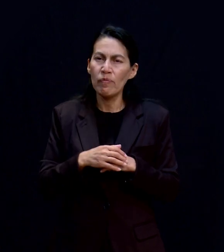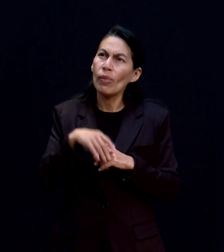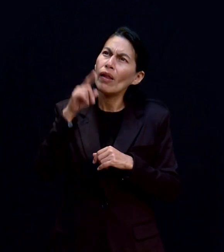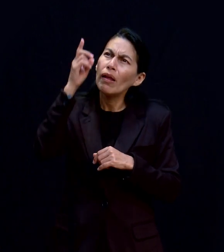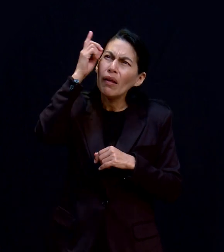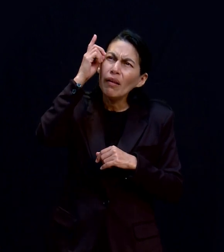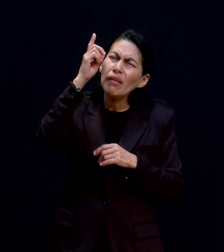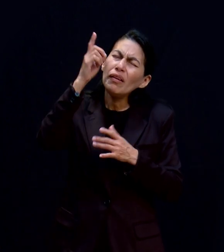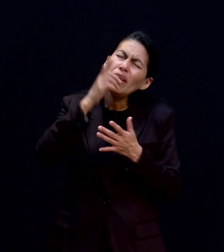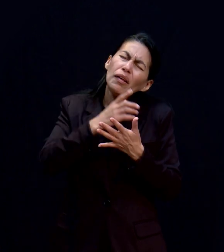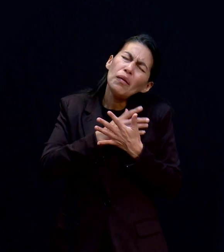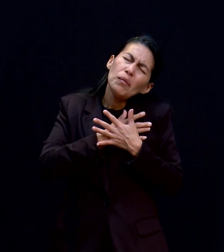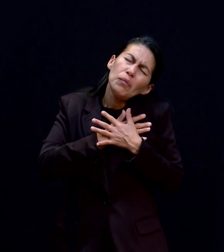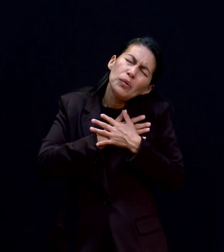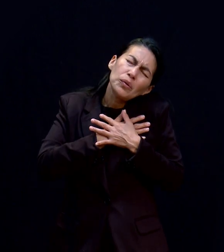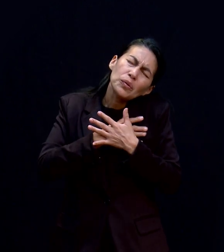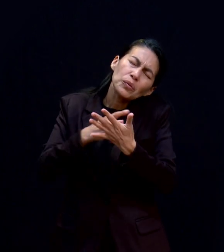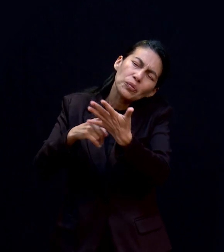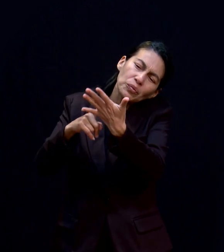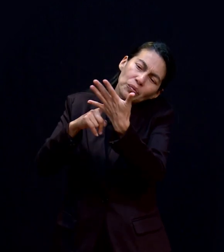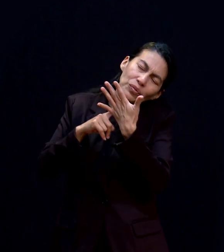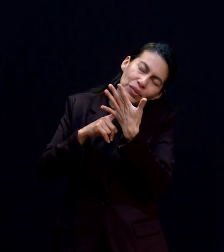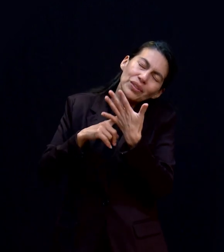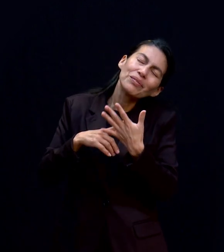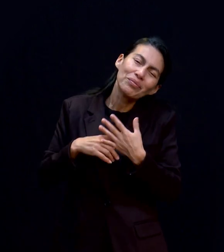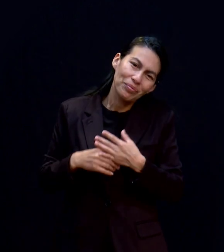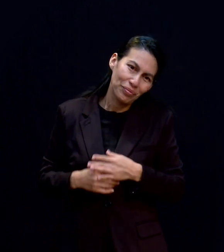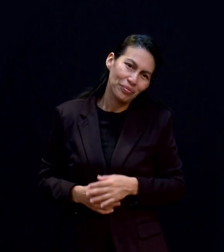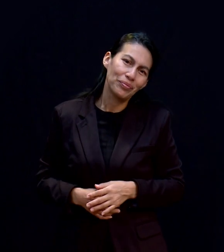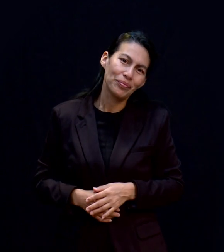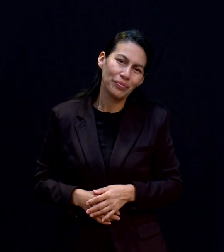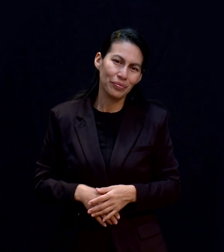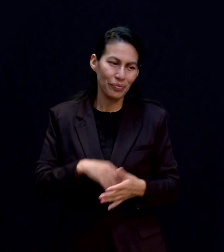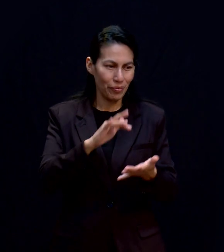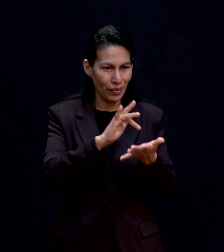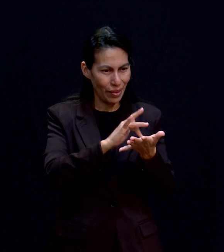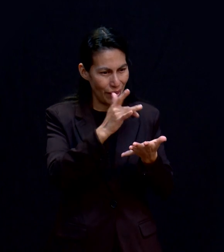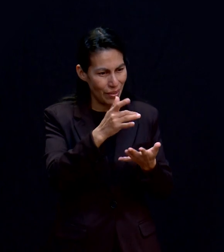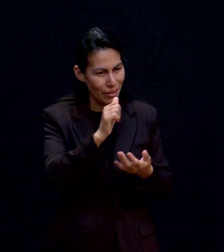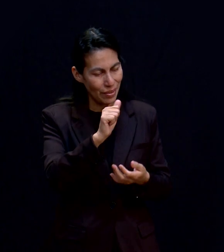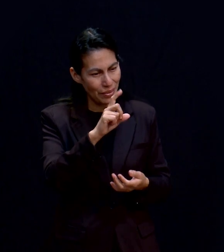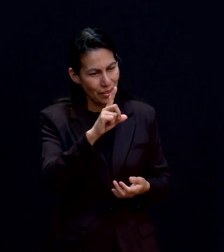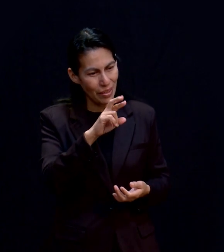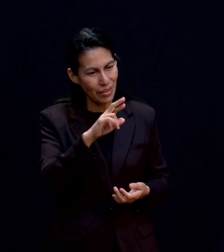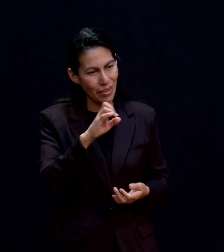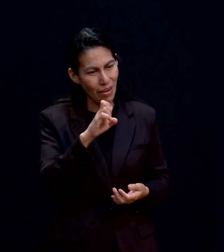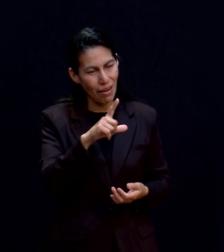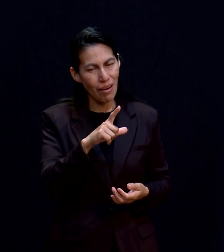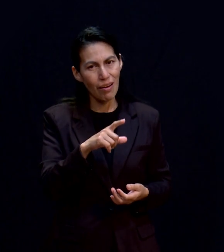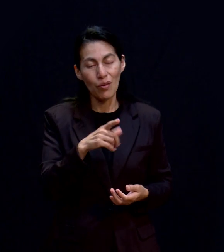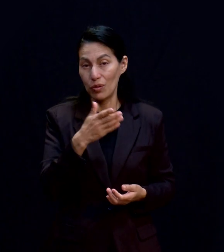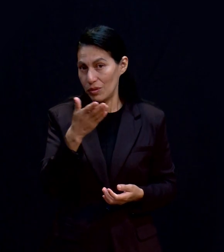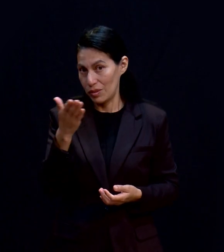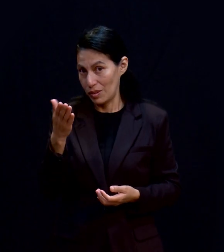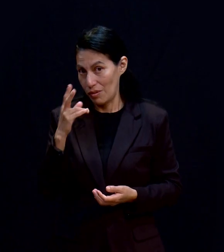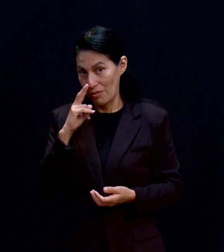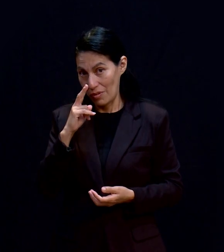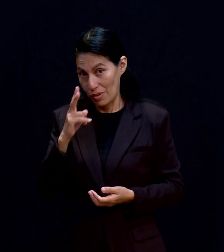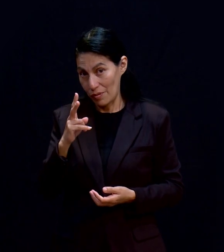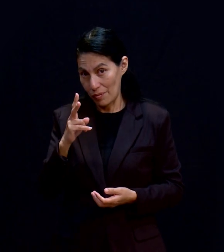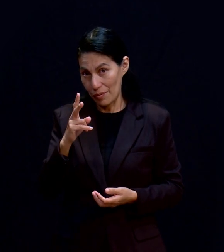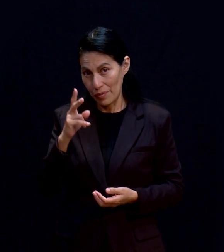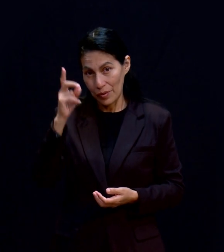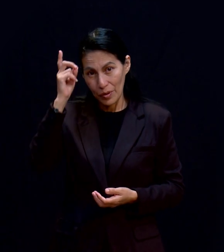claro que es dios el que nos muestra su amor gracias adriel queridos amigos ustedes pueden ver